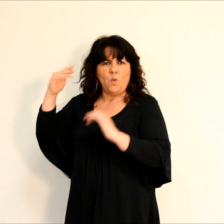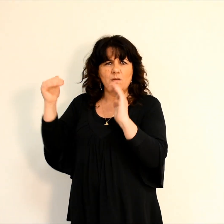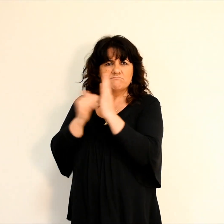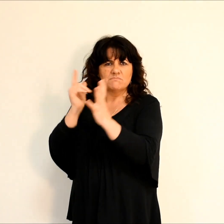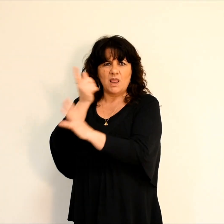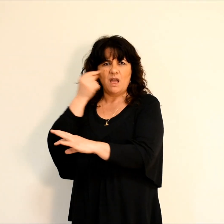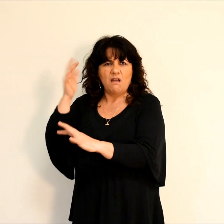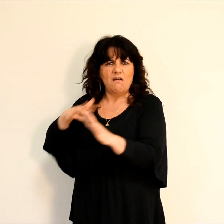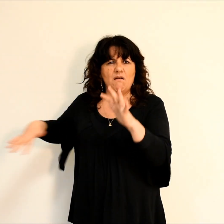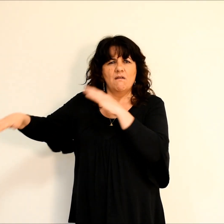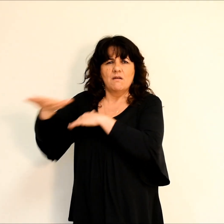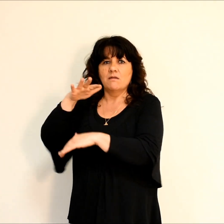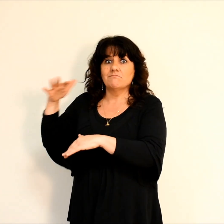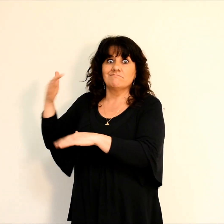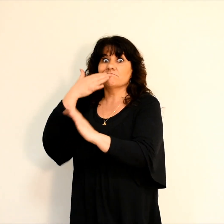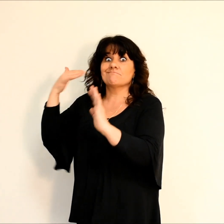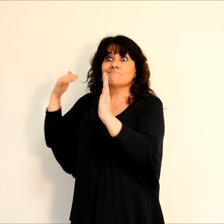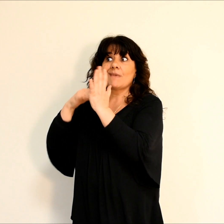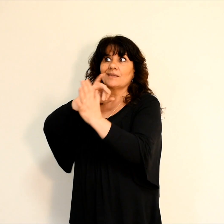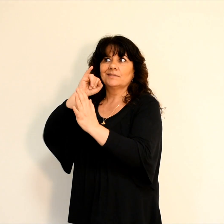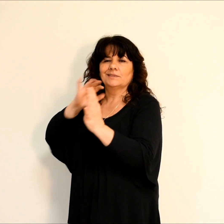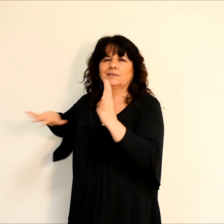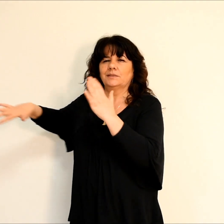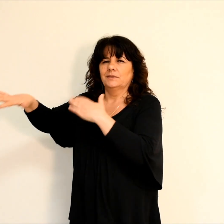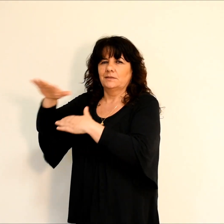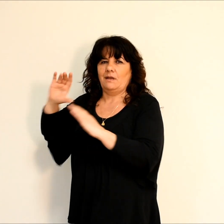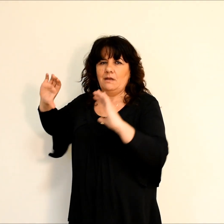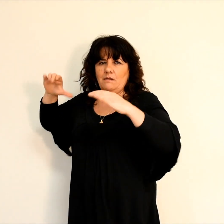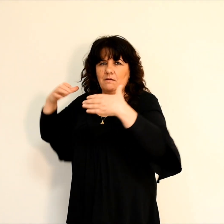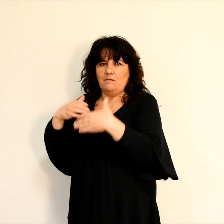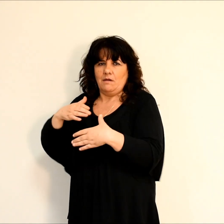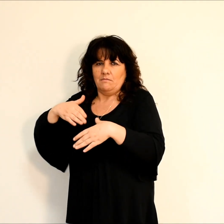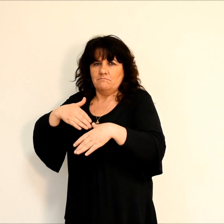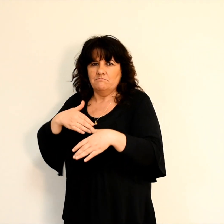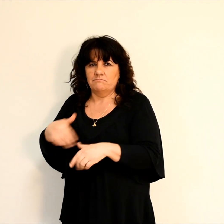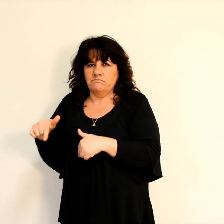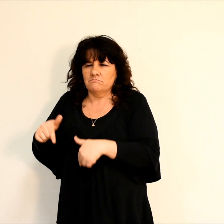hommes, l'élite d'Israël, pour traquer David.